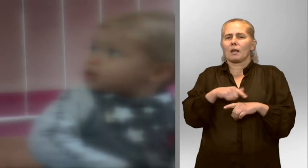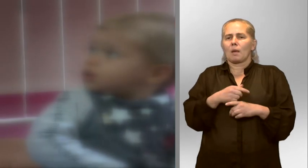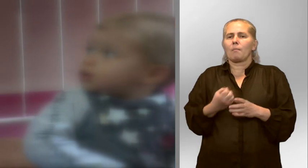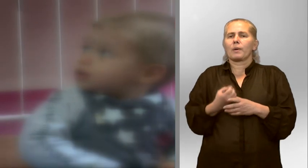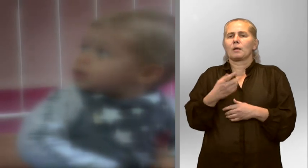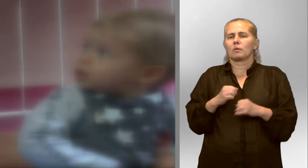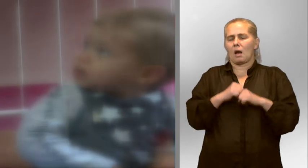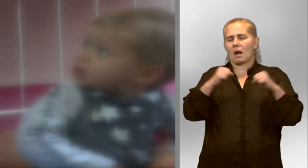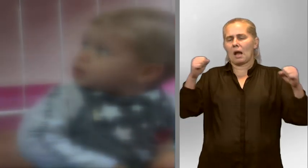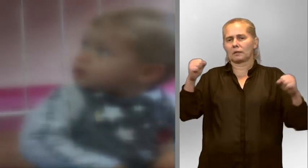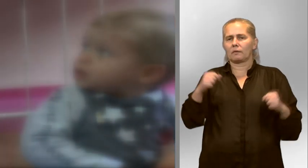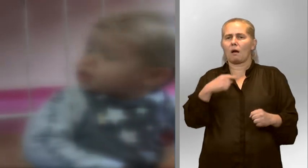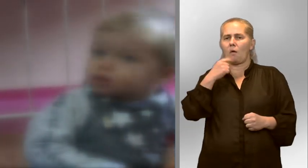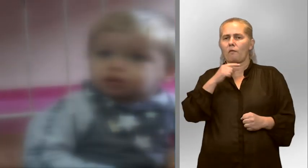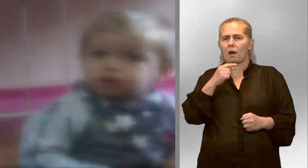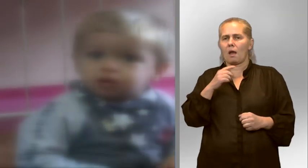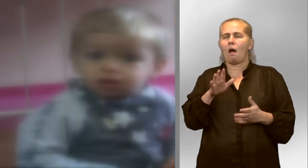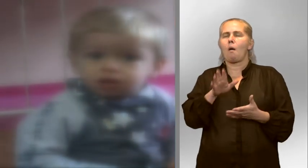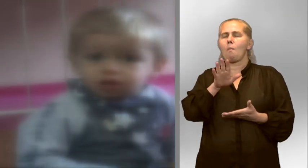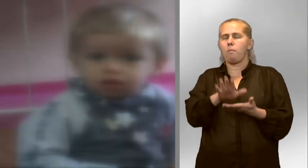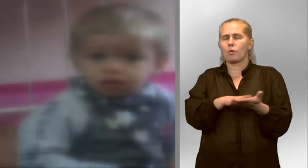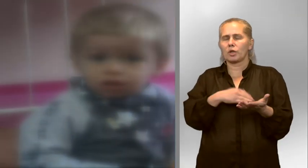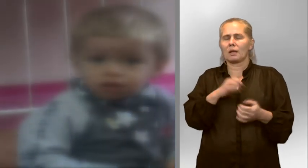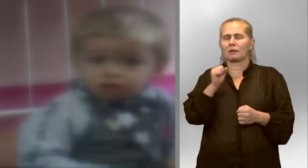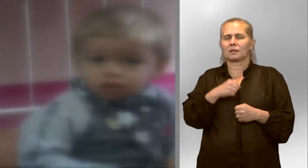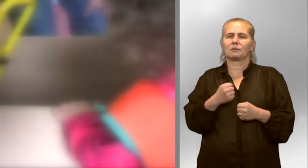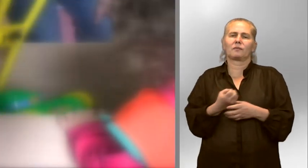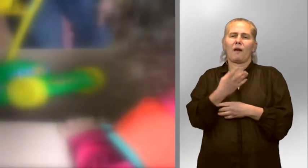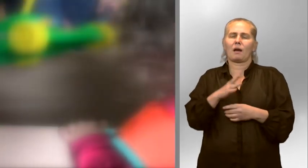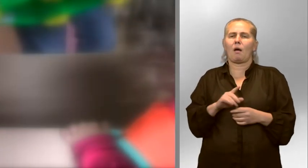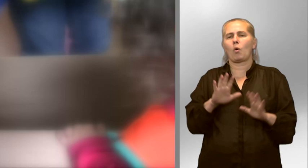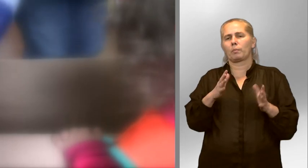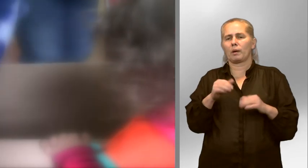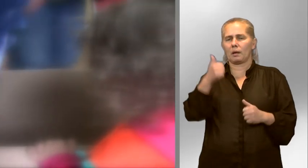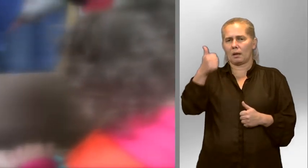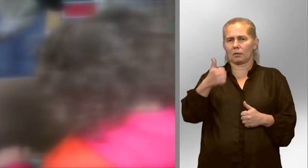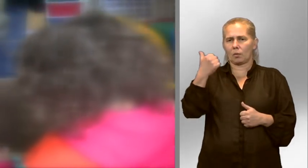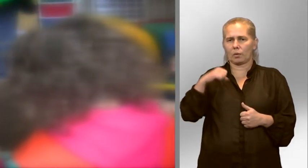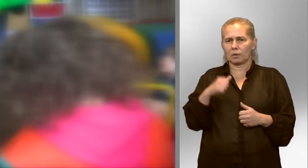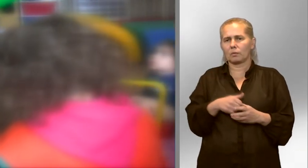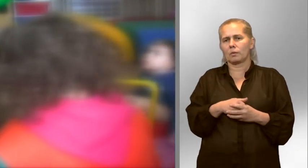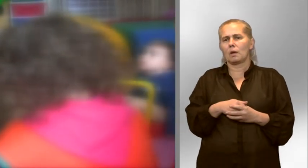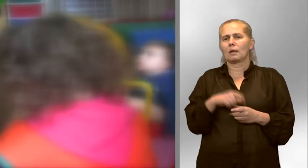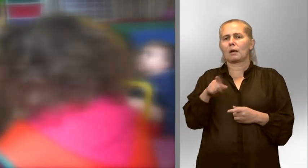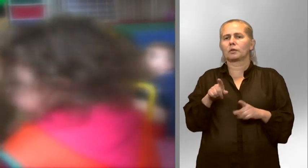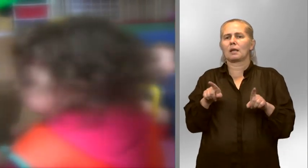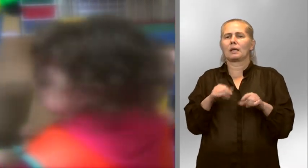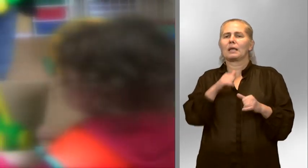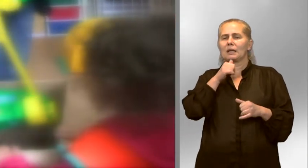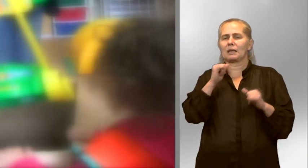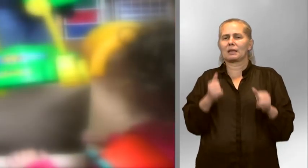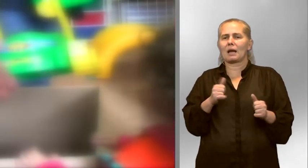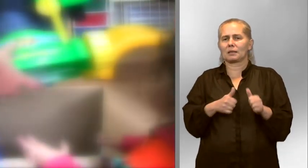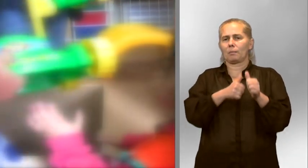period učenja da dete čuje, znači, a samim tim i razvoja govora. Vidite,